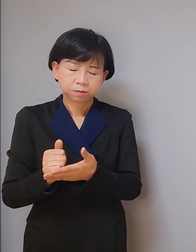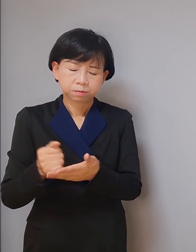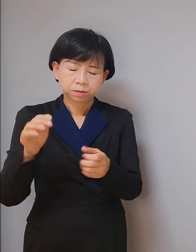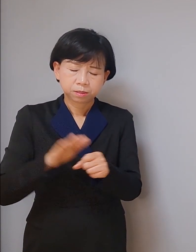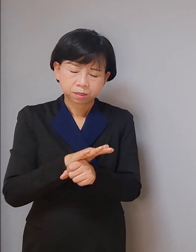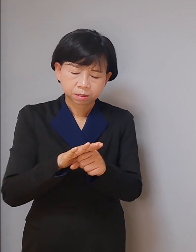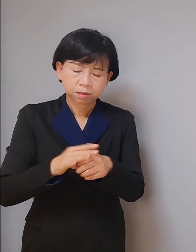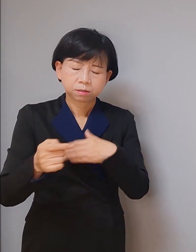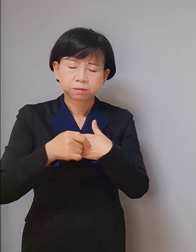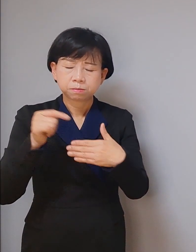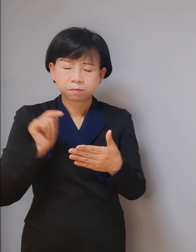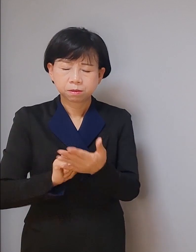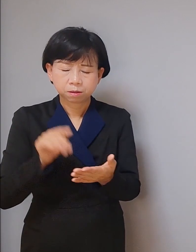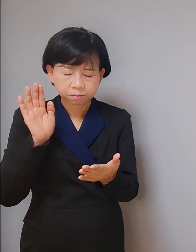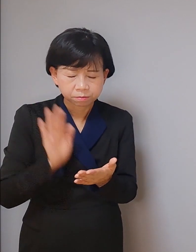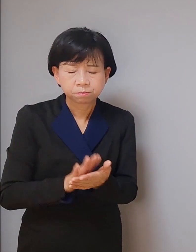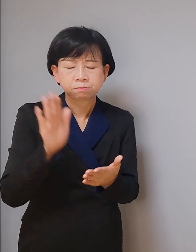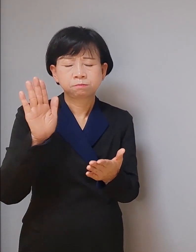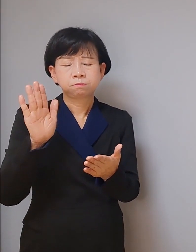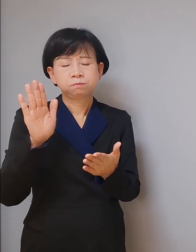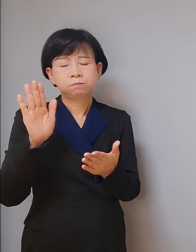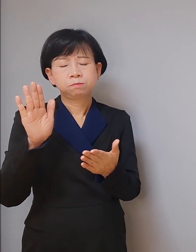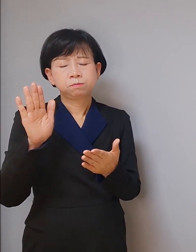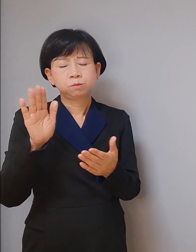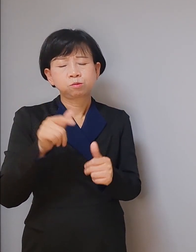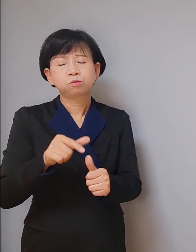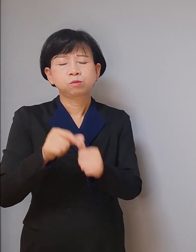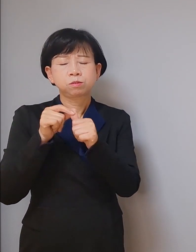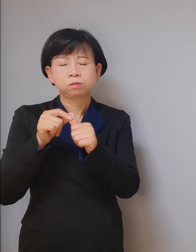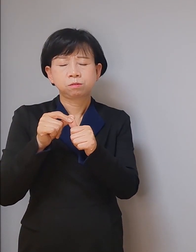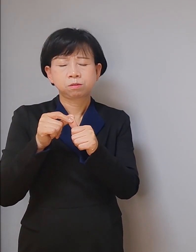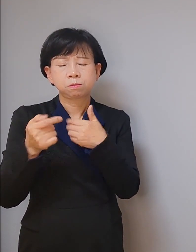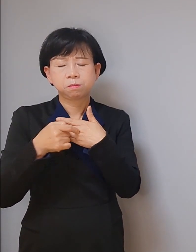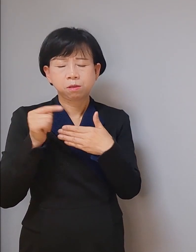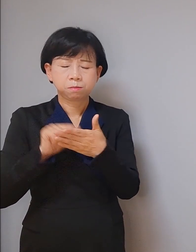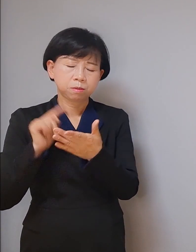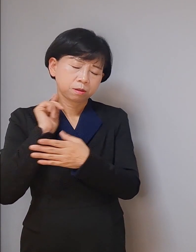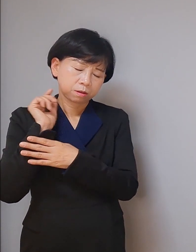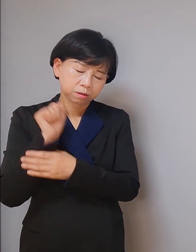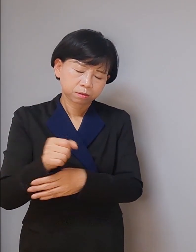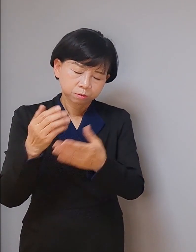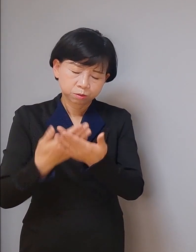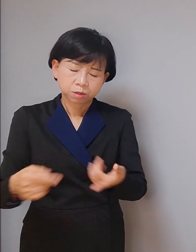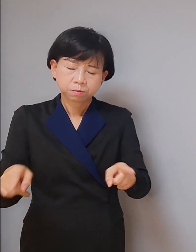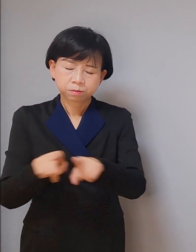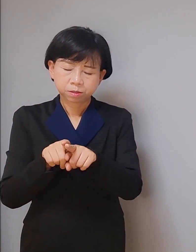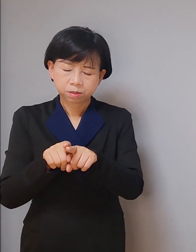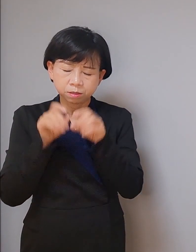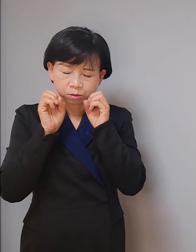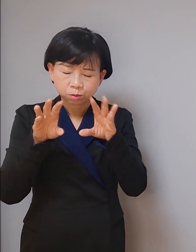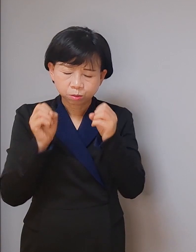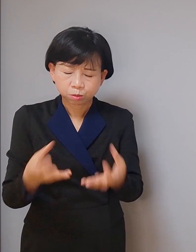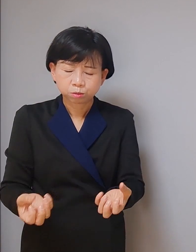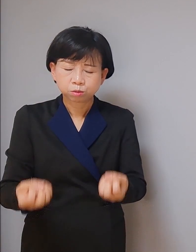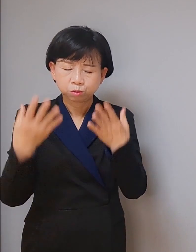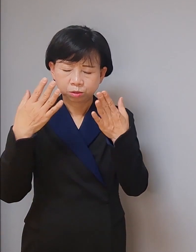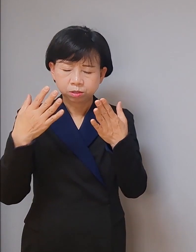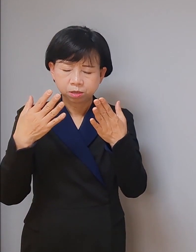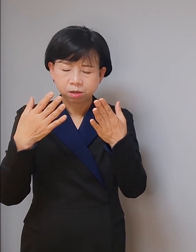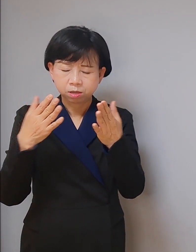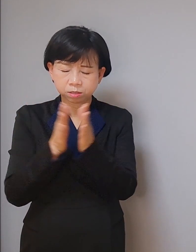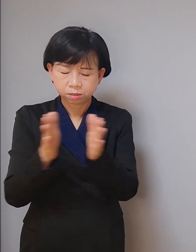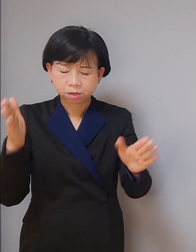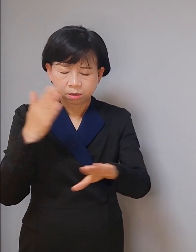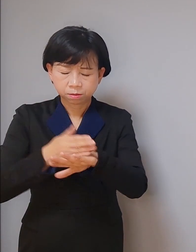영혼들을 사랑하는 마음, 구령의 열정을 우리에게 허락하여 주셔서 투게더를 시작할 수 있게 하신 하나님 감사합니다. 더 전도하고